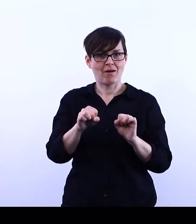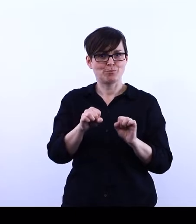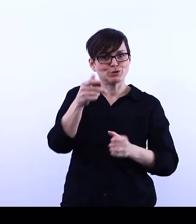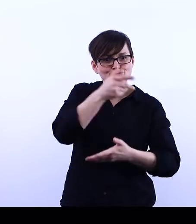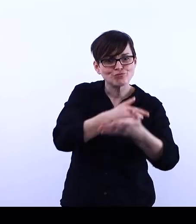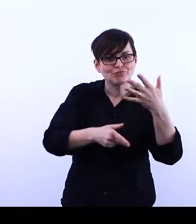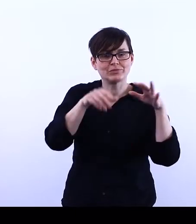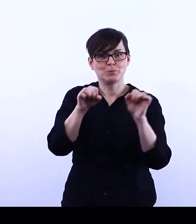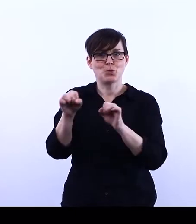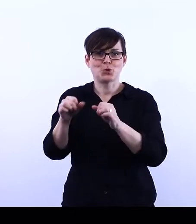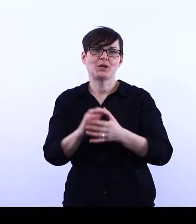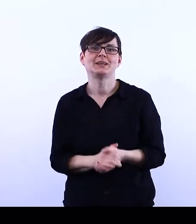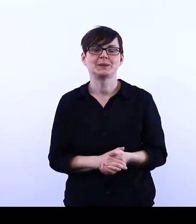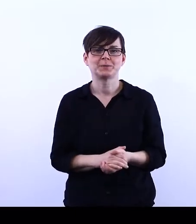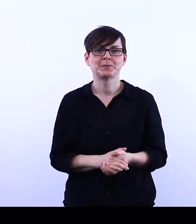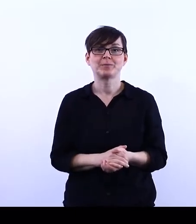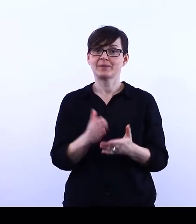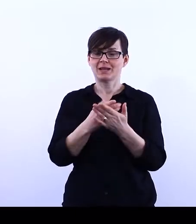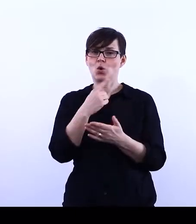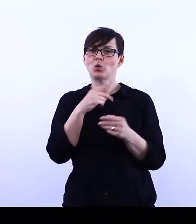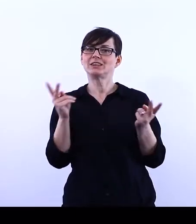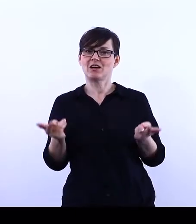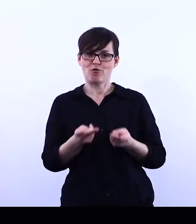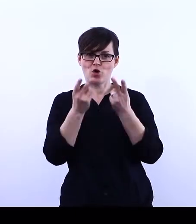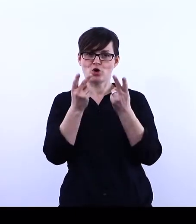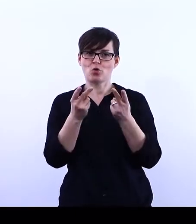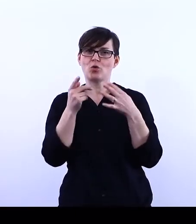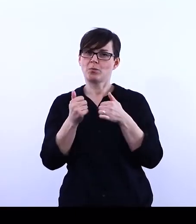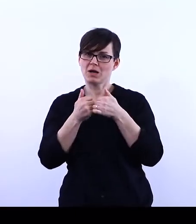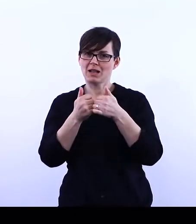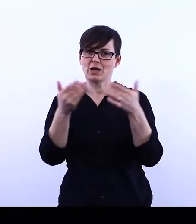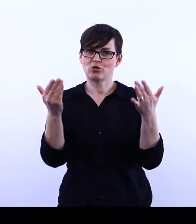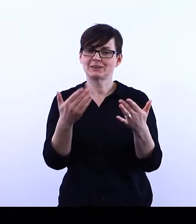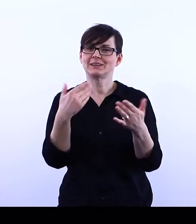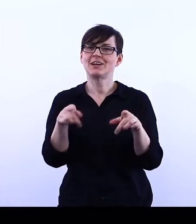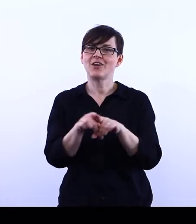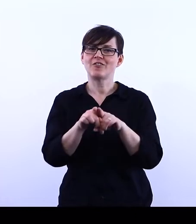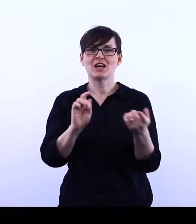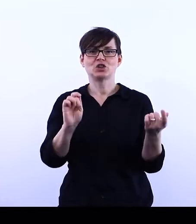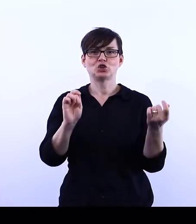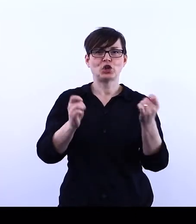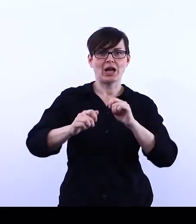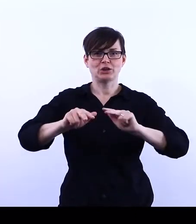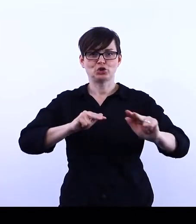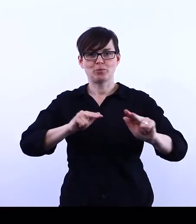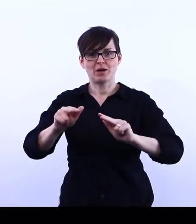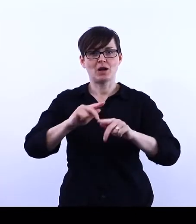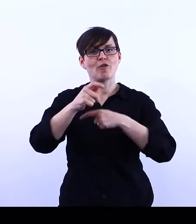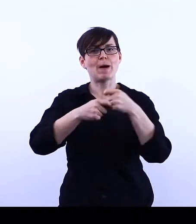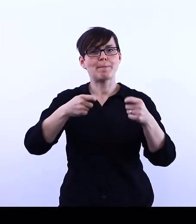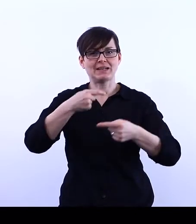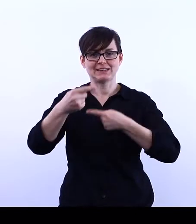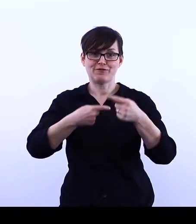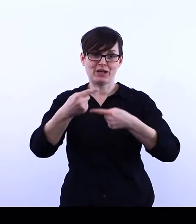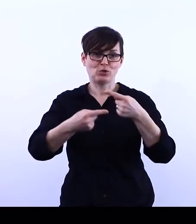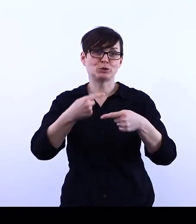die große sozusagen Leitplanke für unsere Förderung ist auch, dass das Ganze als ein Change-Management und ein Verbandsentwicklungsprozess verstanden werden